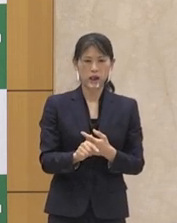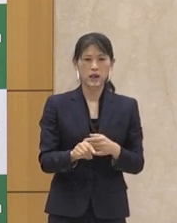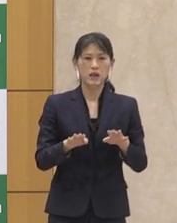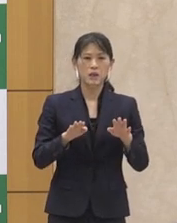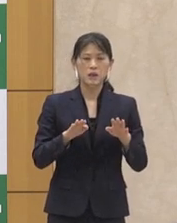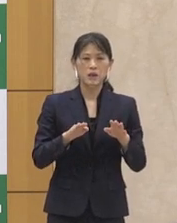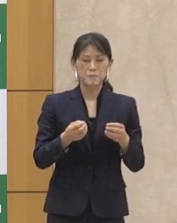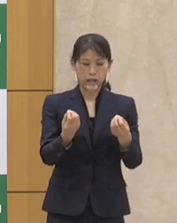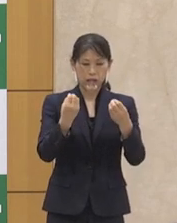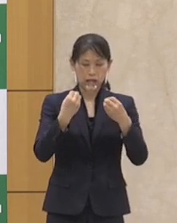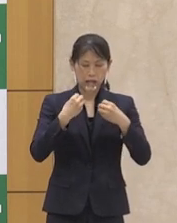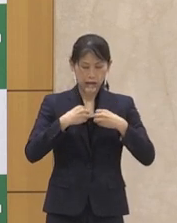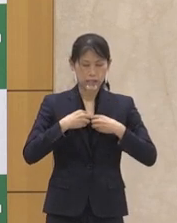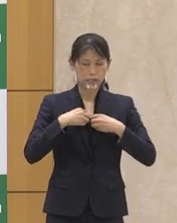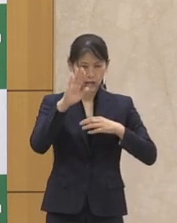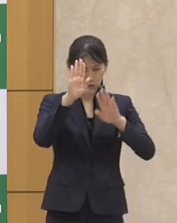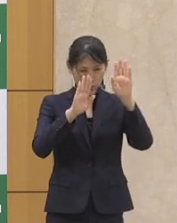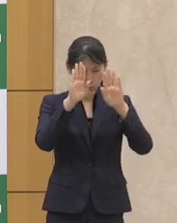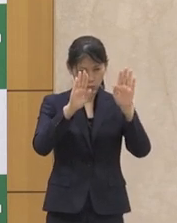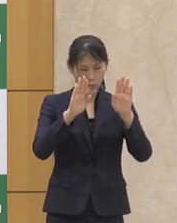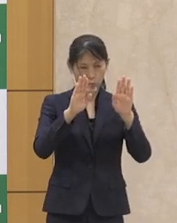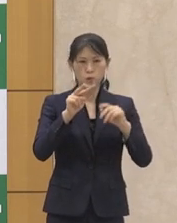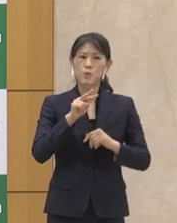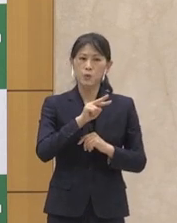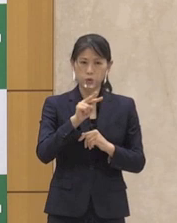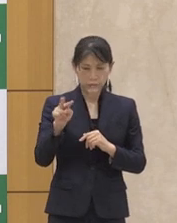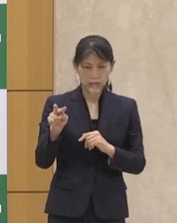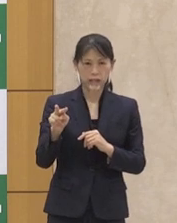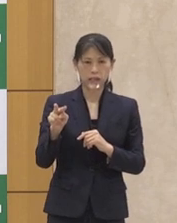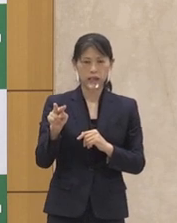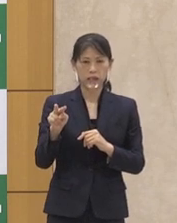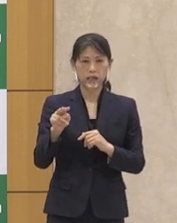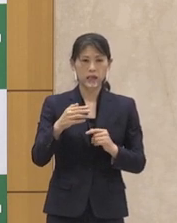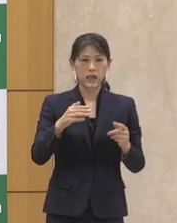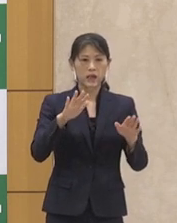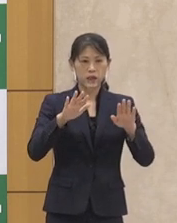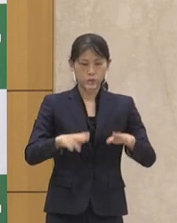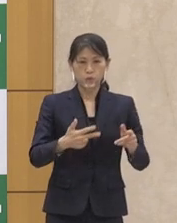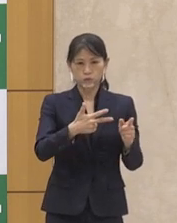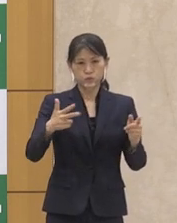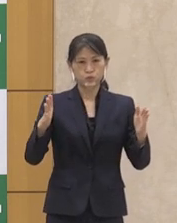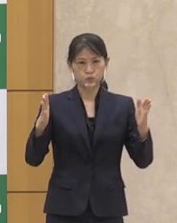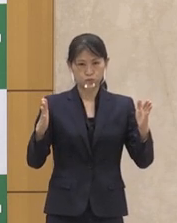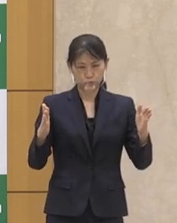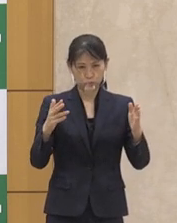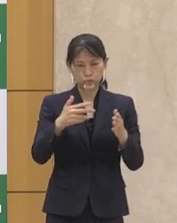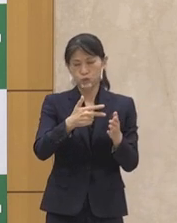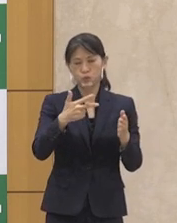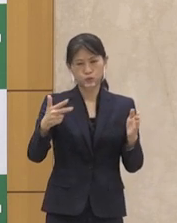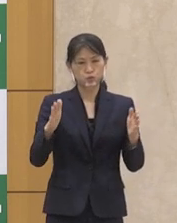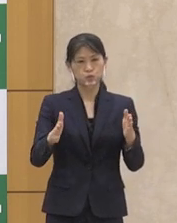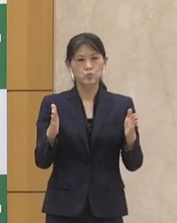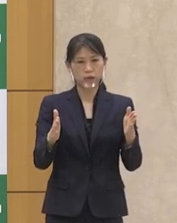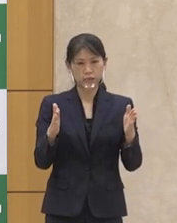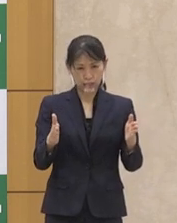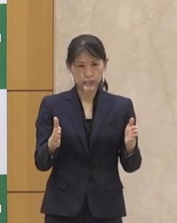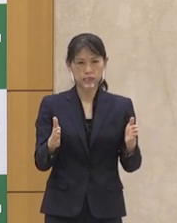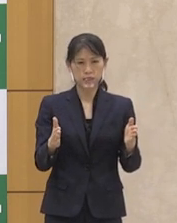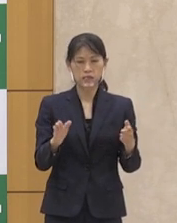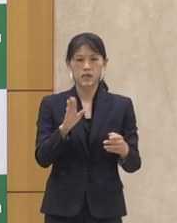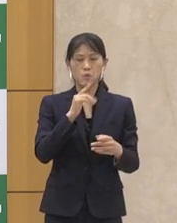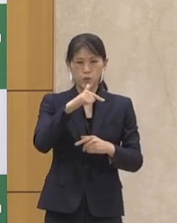まえ、今週には県の本部会議を開催して皆様